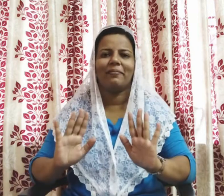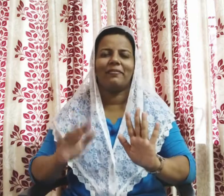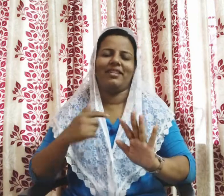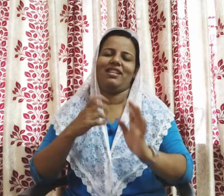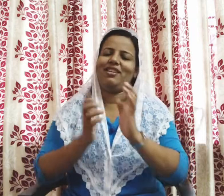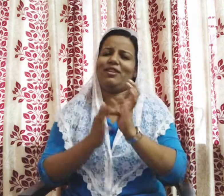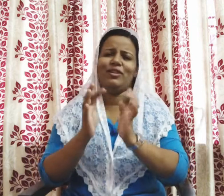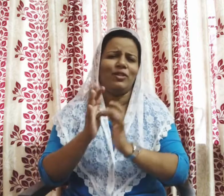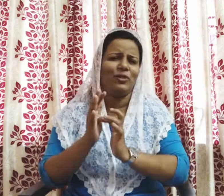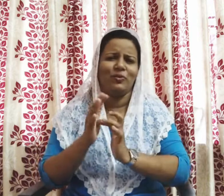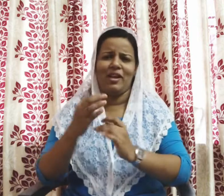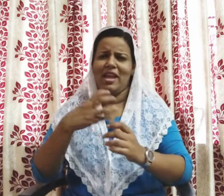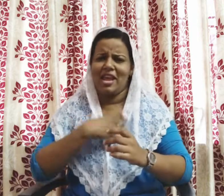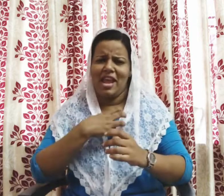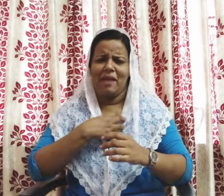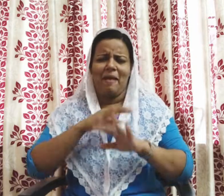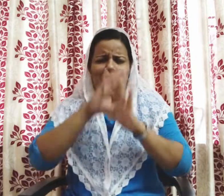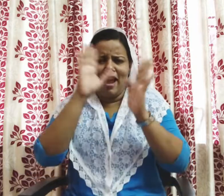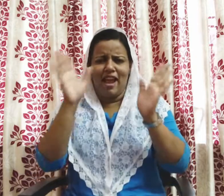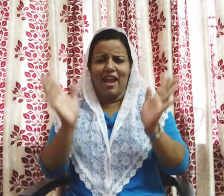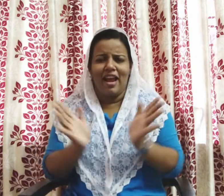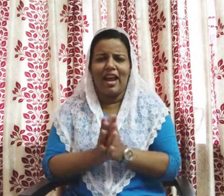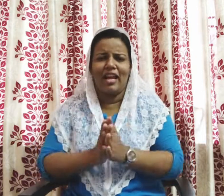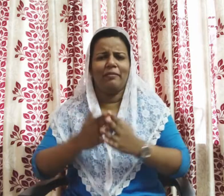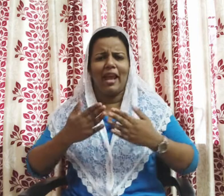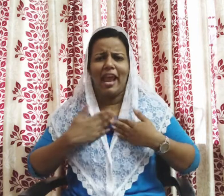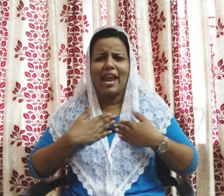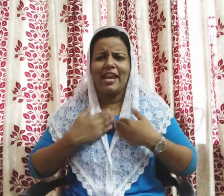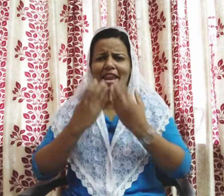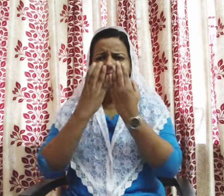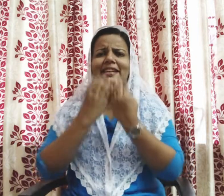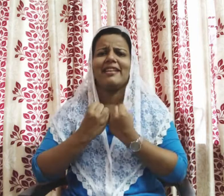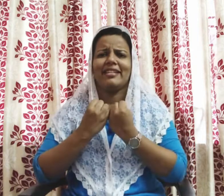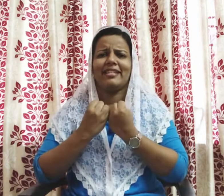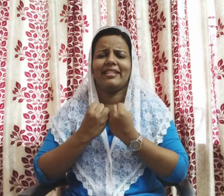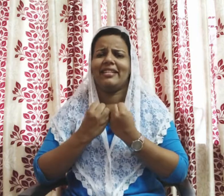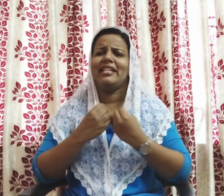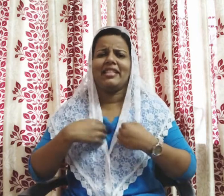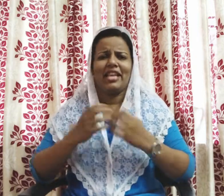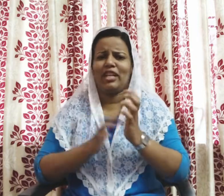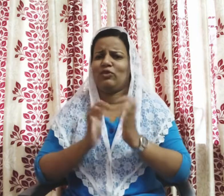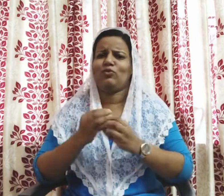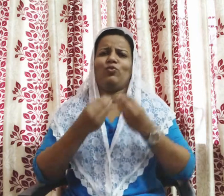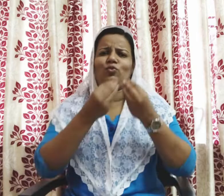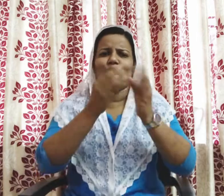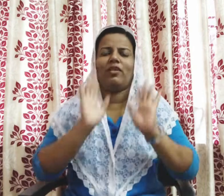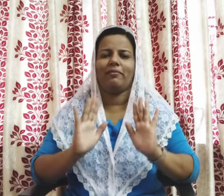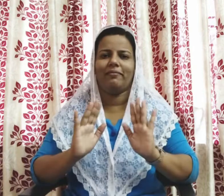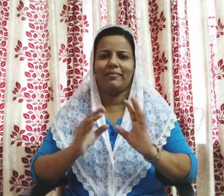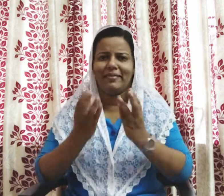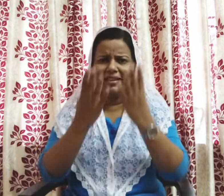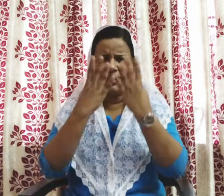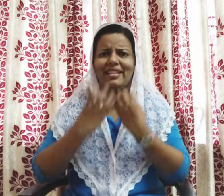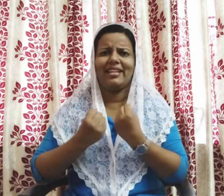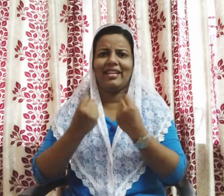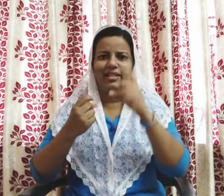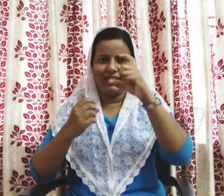ദൈവാത്മാവേ എന്നിൽ പൂർണ്ണ സ്വാതന്ത്ര്യം അങ്ങേക്കുണ്ട്. ദൈവാത്മാവേ എന്നിൽ പൂർണ്ണ സ്വാതന്ത്ര്യം അങ്ങേക്കുണ്ട്. ഈ അവയവങ്ങൾ